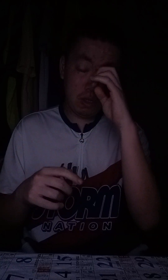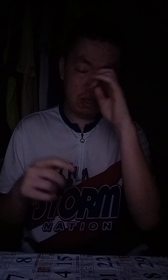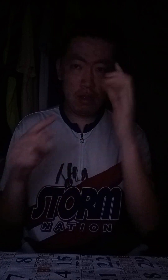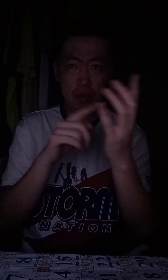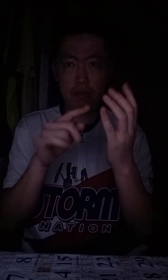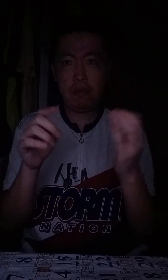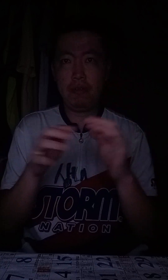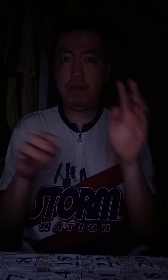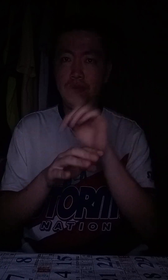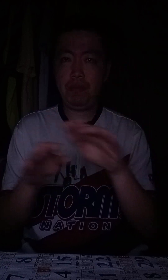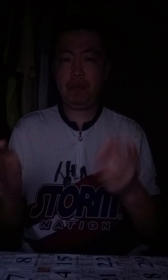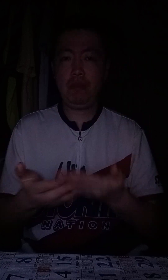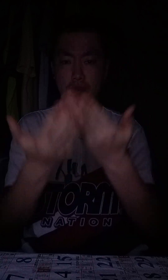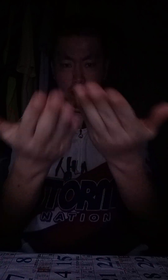있었습니다. 최하은 기자입니다.